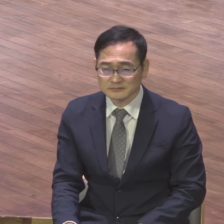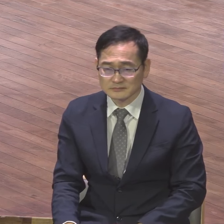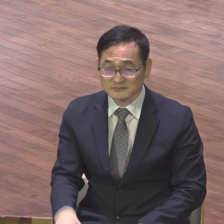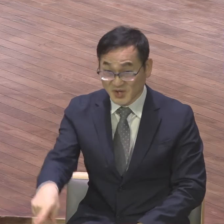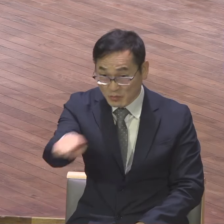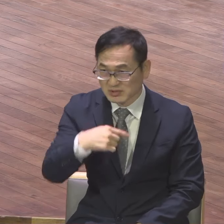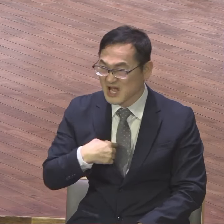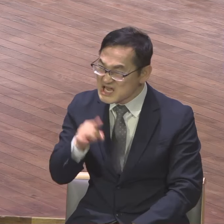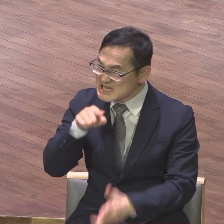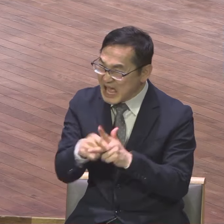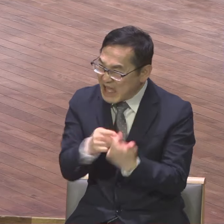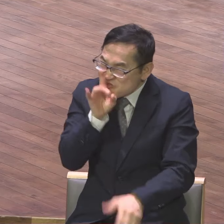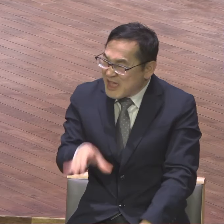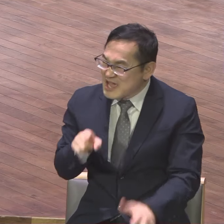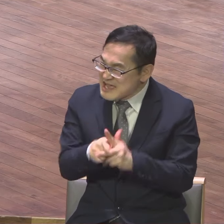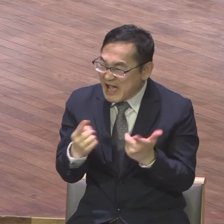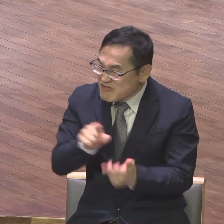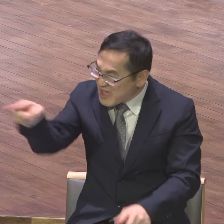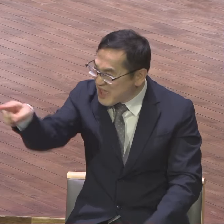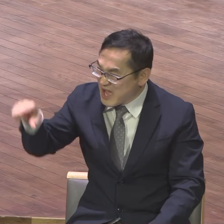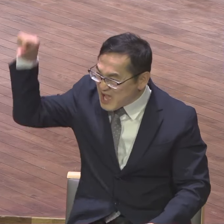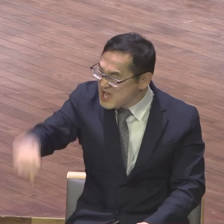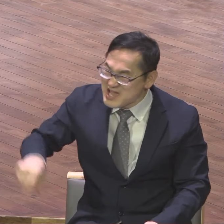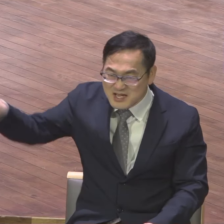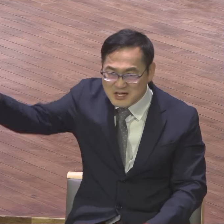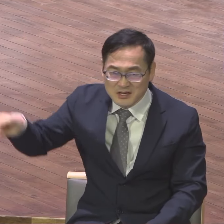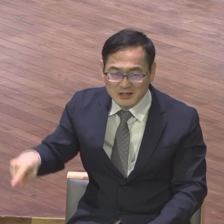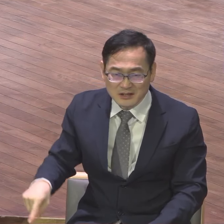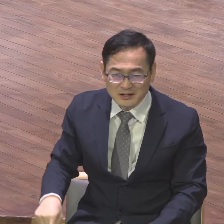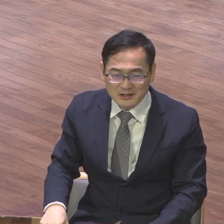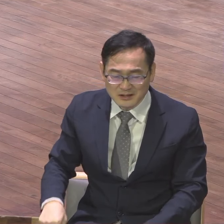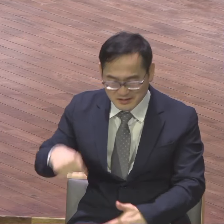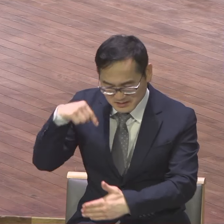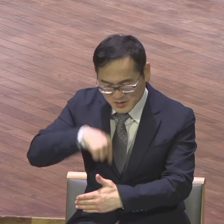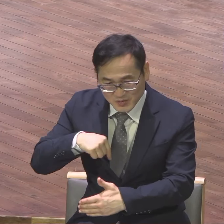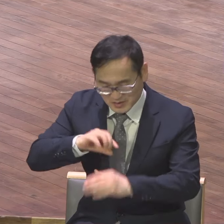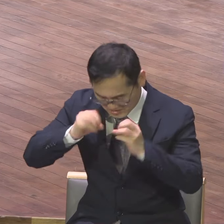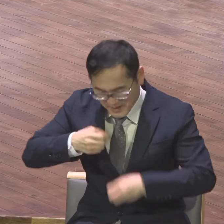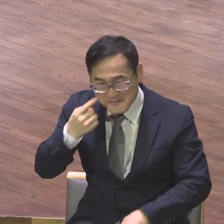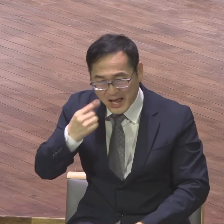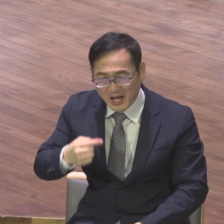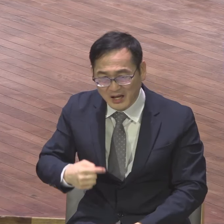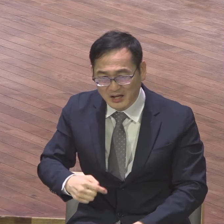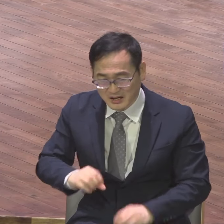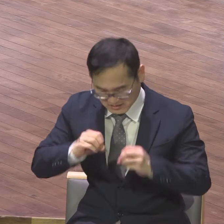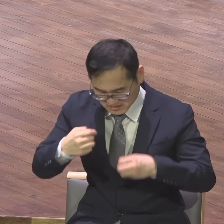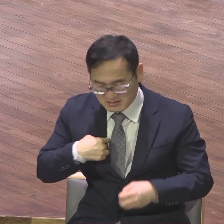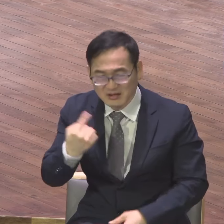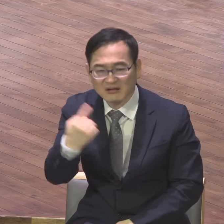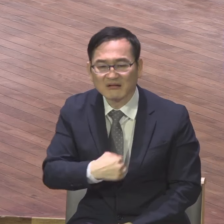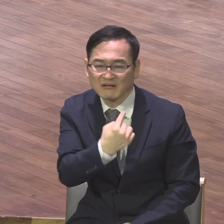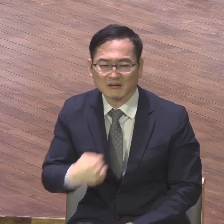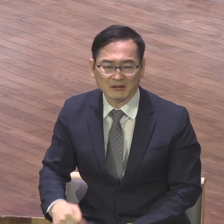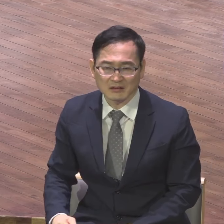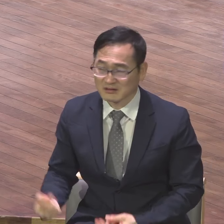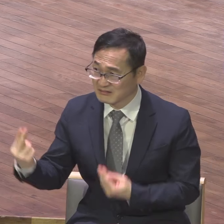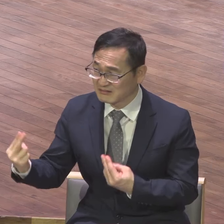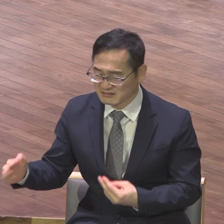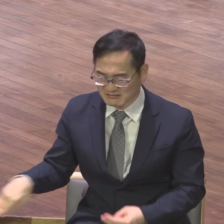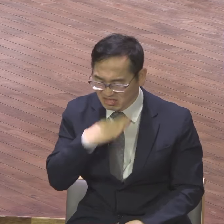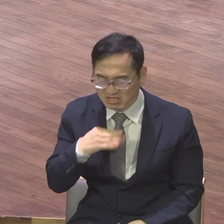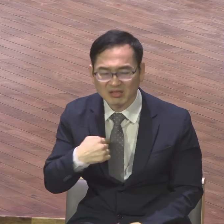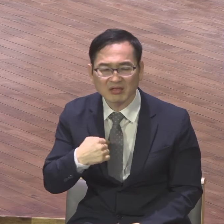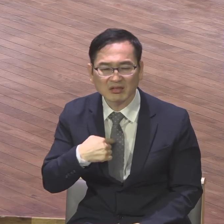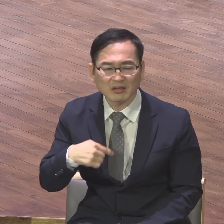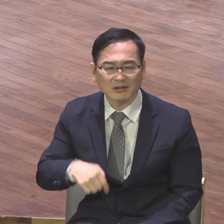됩니까? 그 신앙 양심 불가요. 양심 정말 없는 사람이에요. 그럴 수 있잖아.